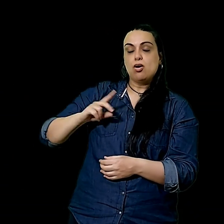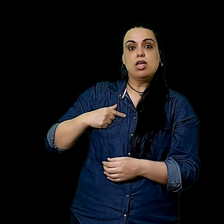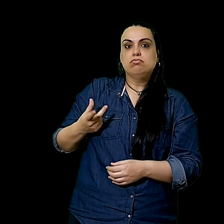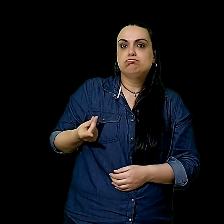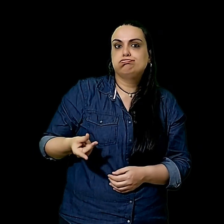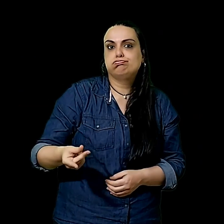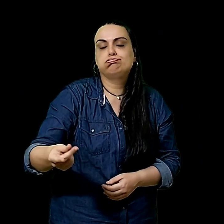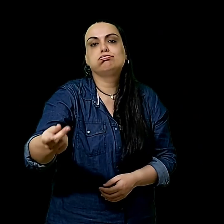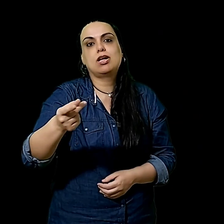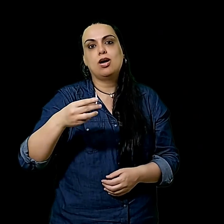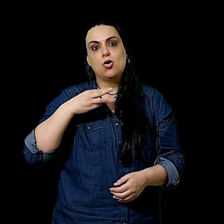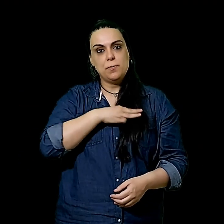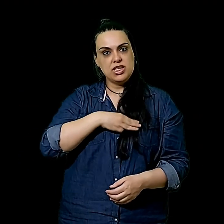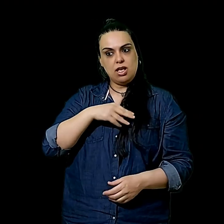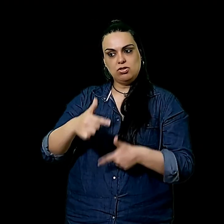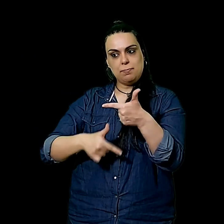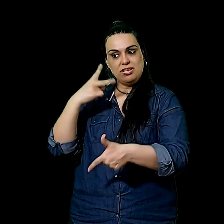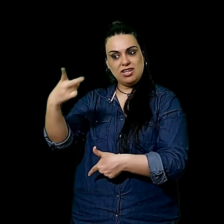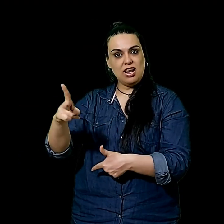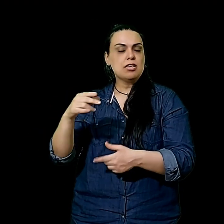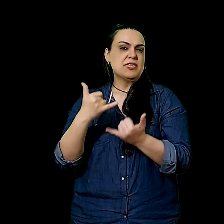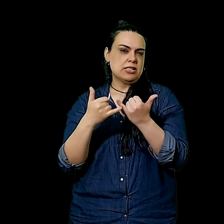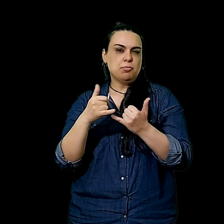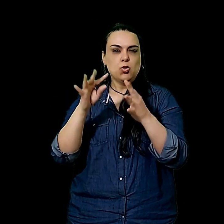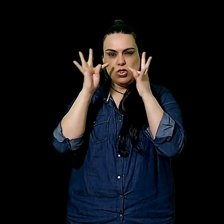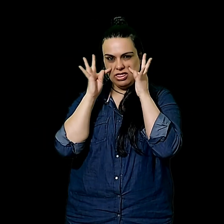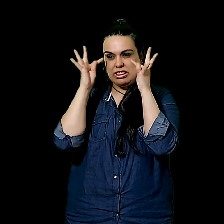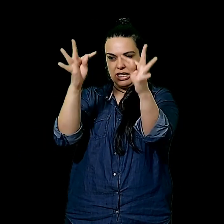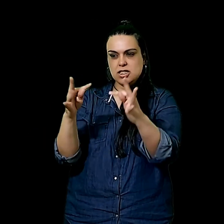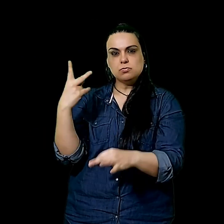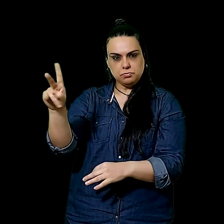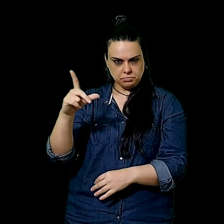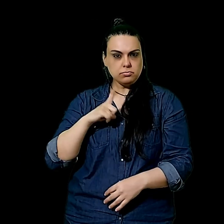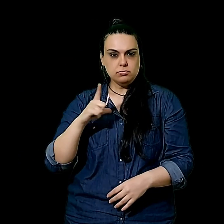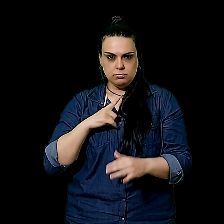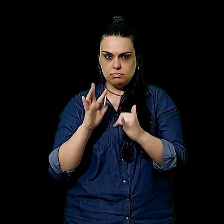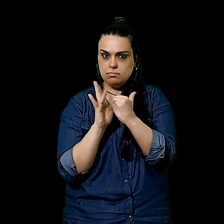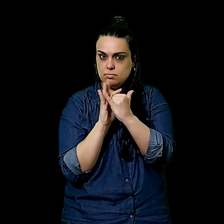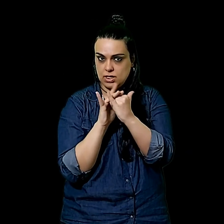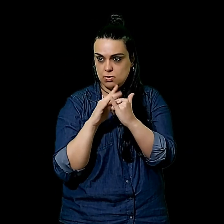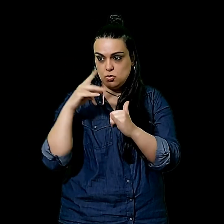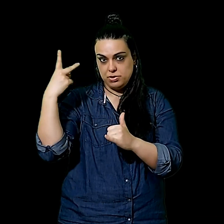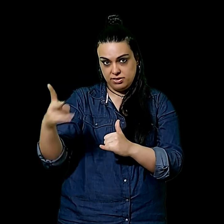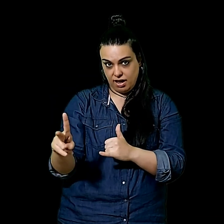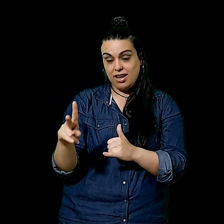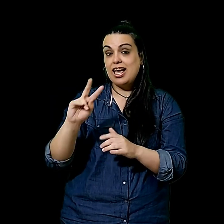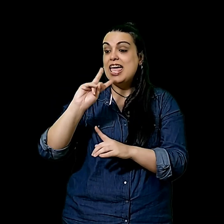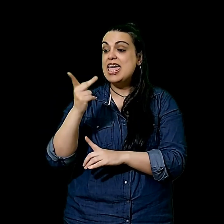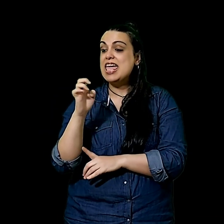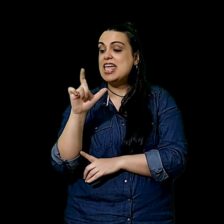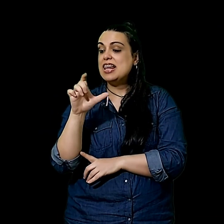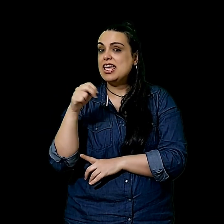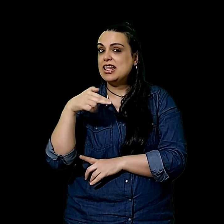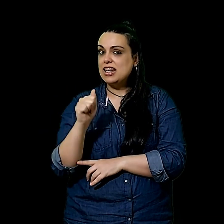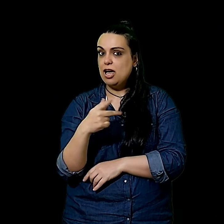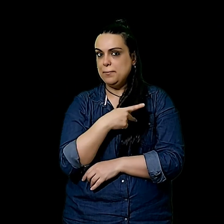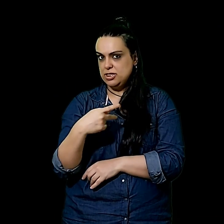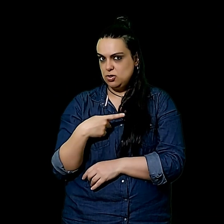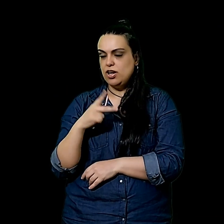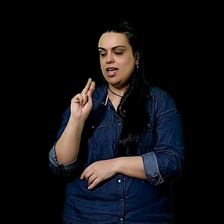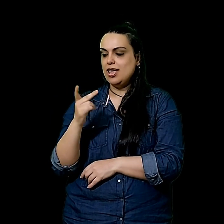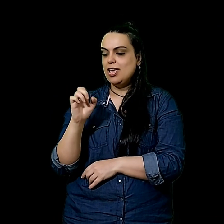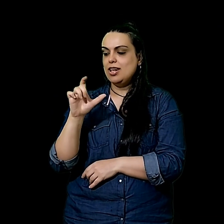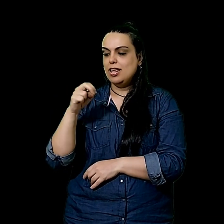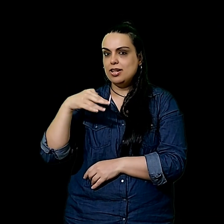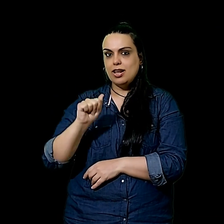quê? Porque no testemunho dela, por exemplo, que ela conta recentemente, está disponível no canal dela, e agora eu estou falando da Helena Raquel, pastora Helena